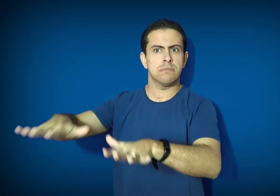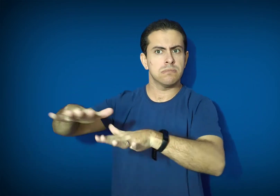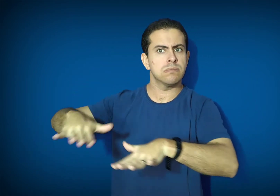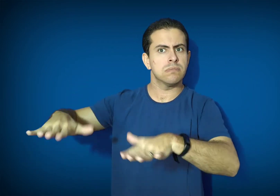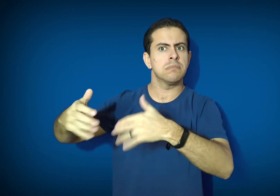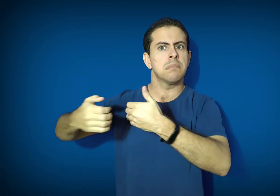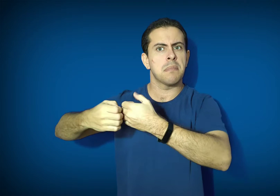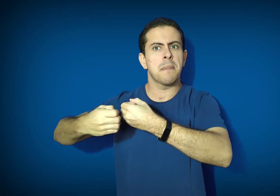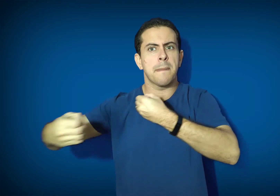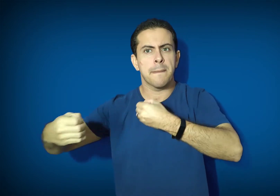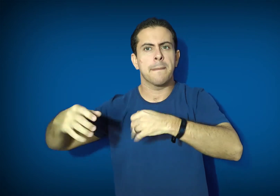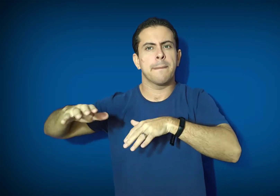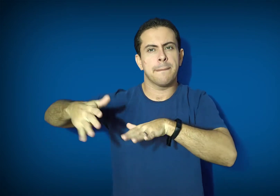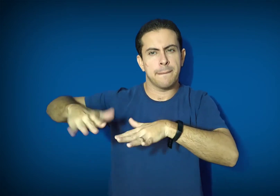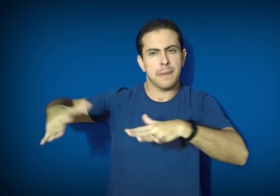a proximidade do mar.